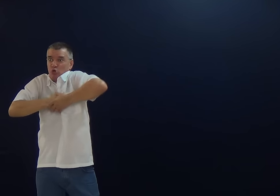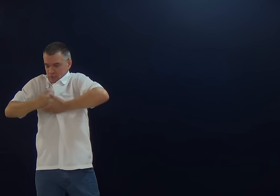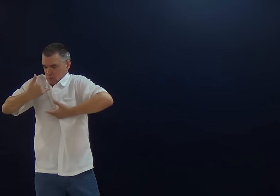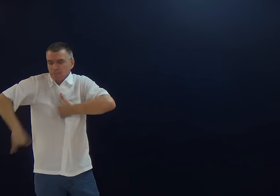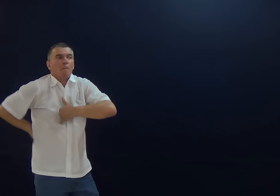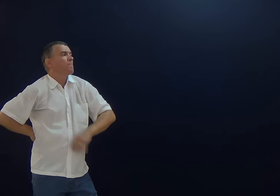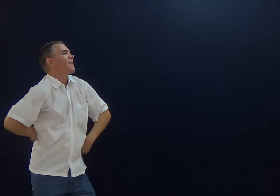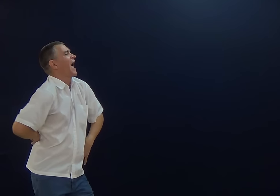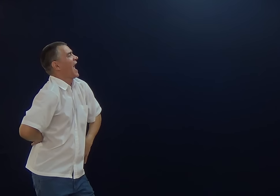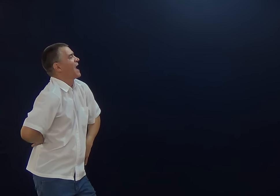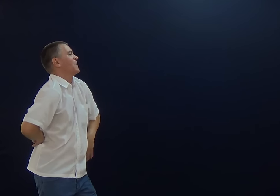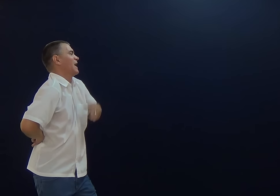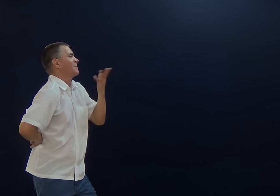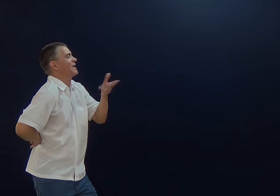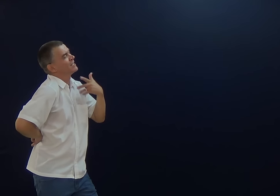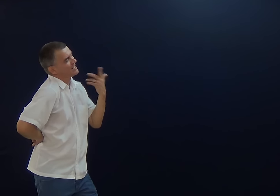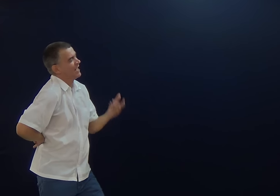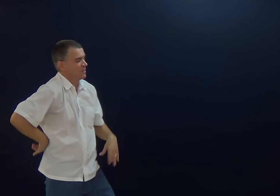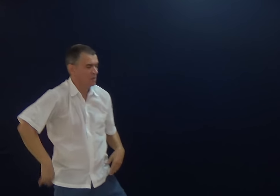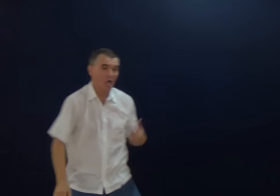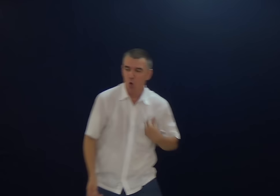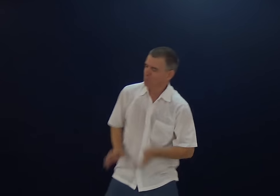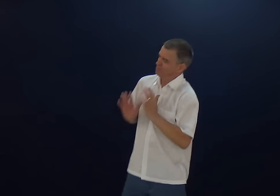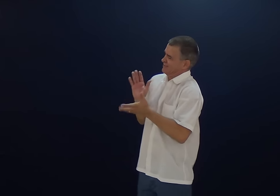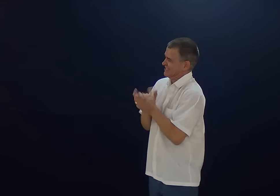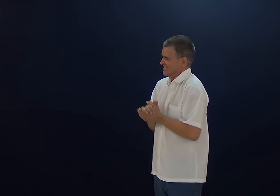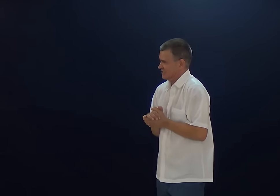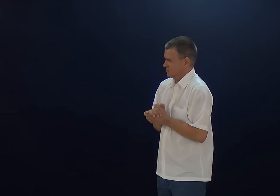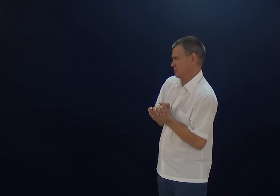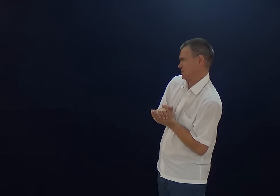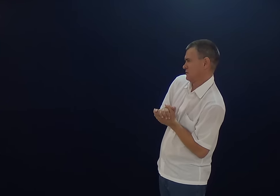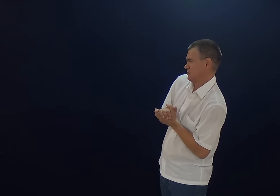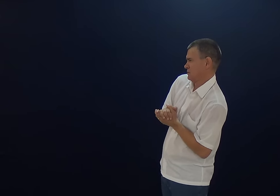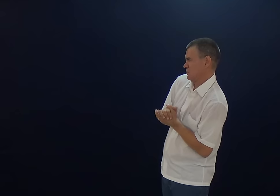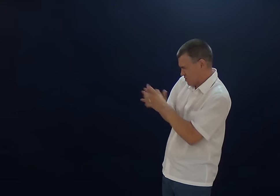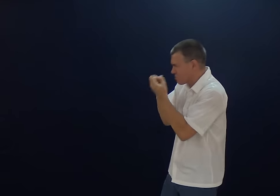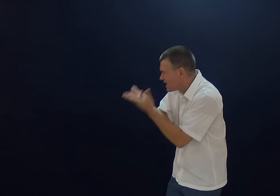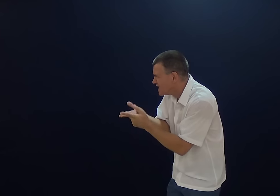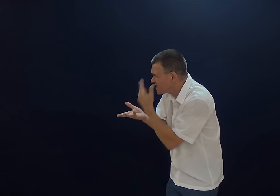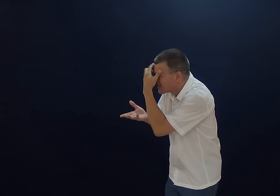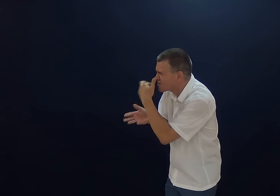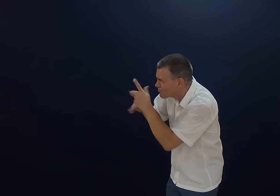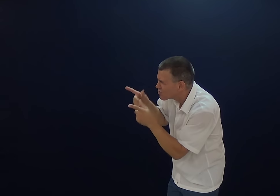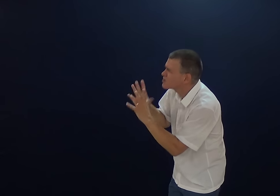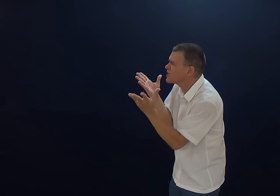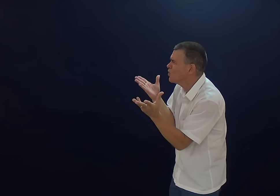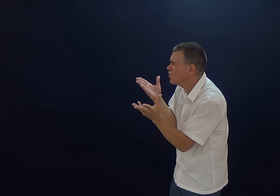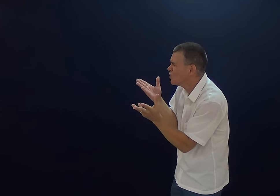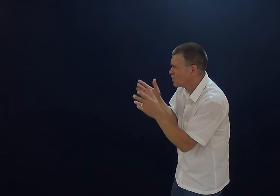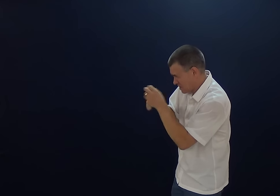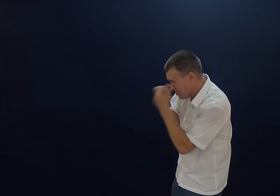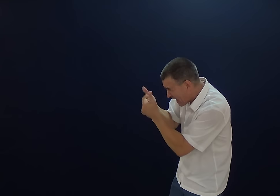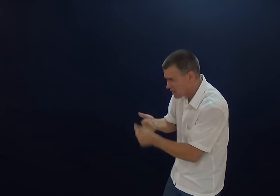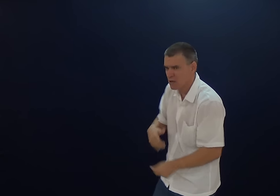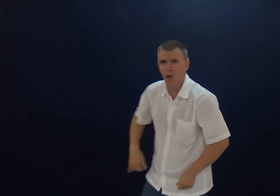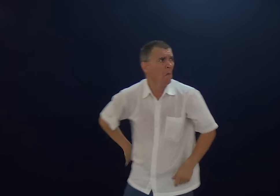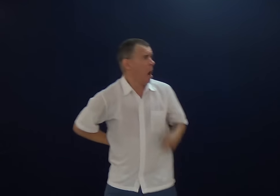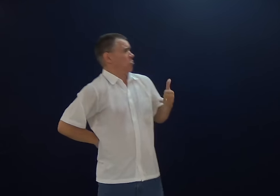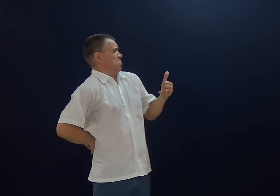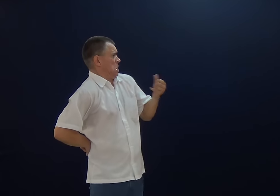mas parece que é uma pessoa falsa com fingimento desculpa Deixa perguntar você tá bem